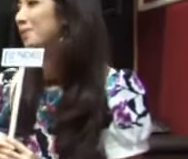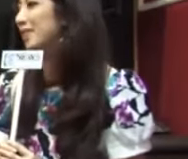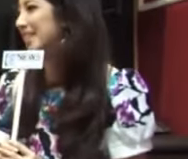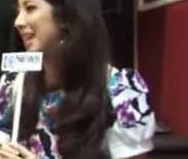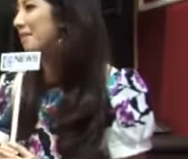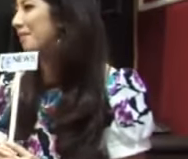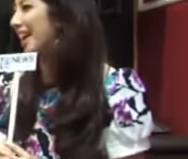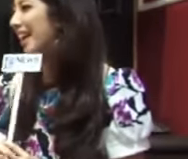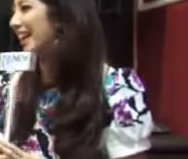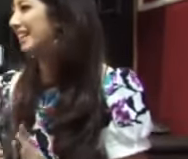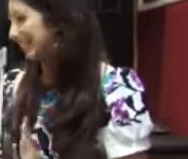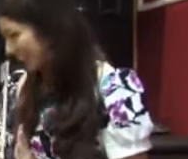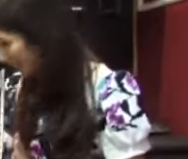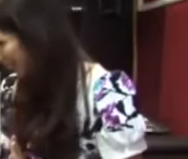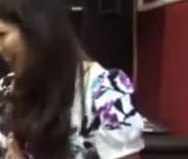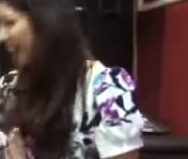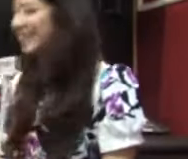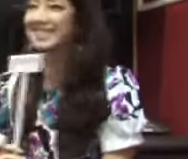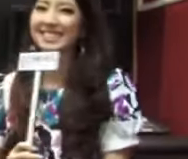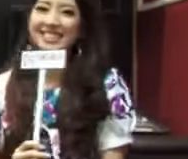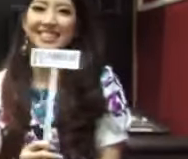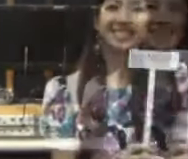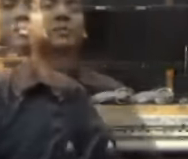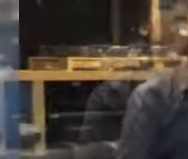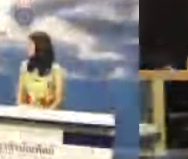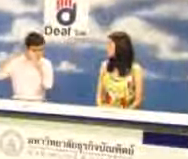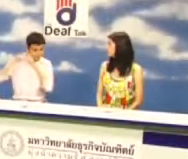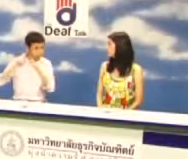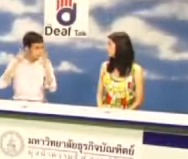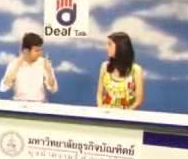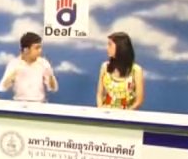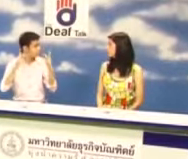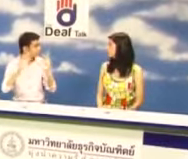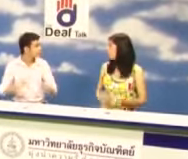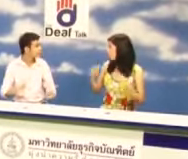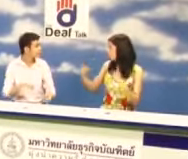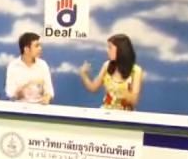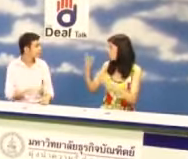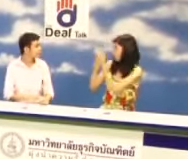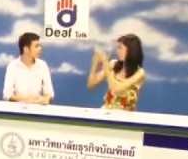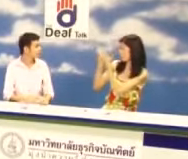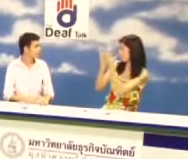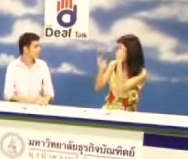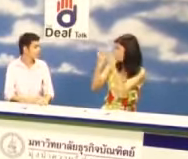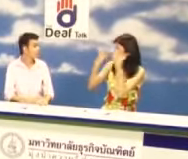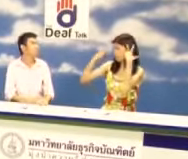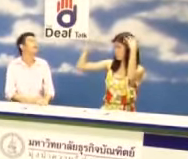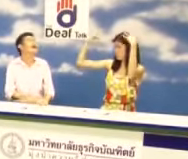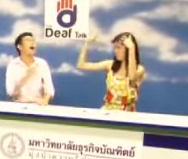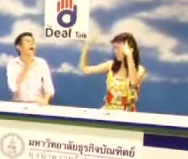ณอาจารย์เอมากๆค่ะขอบคุณค่ะเพื่อนๆคะตอนนี้จะอยู่กับพี่ยูค่ะพี่ยูเป็นล่ามของไทยเดฟทีวี